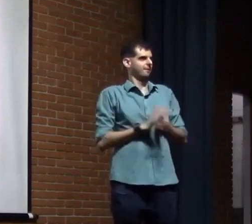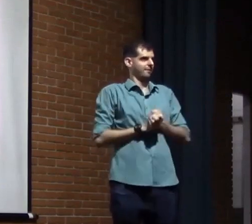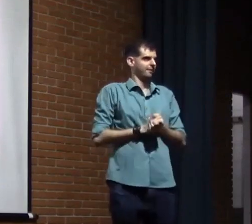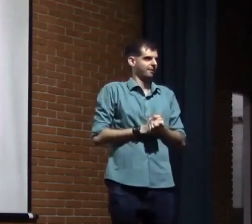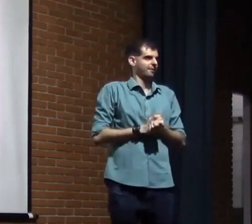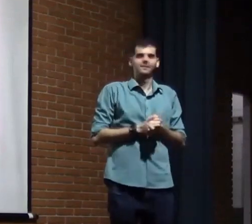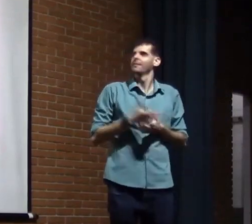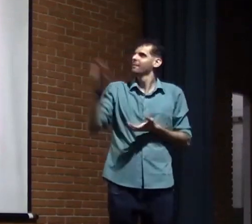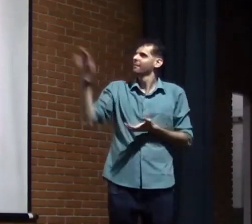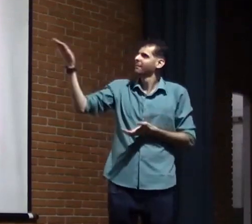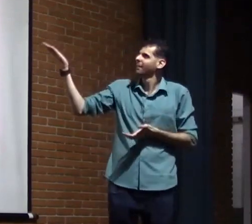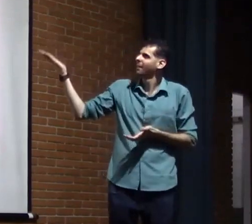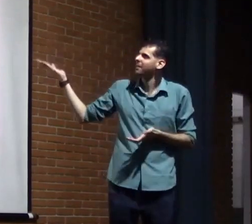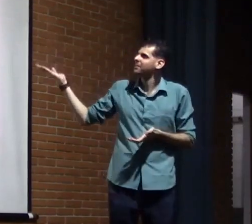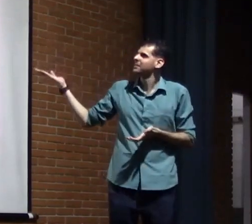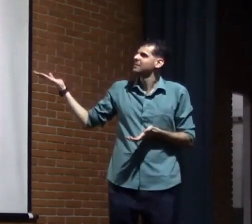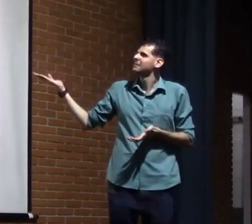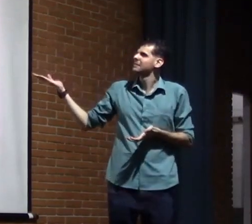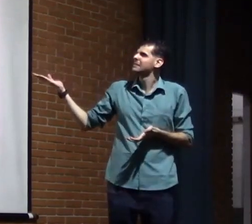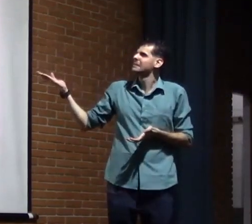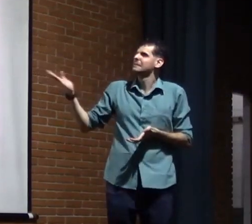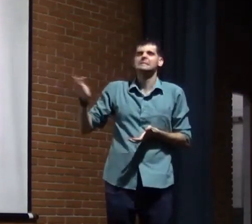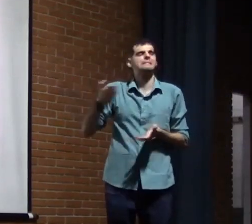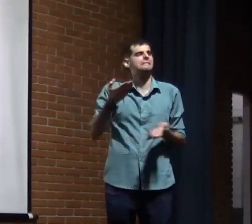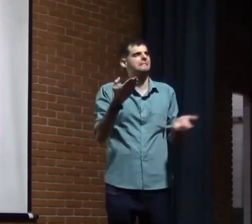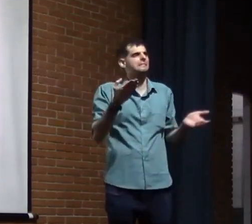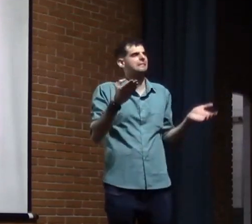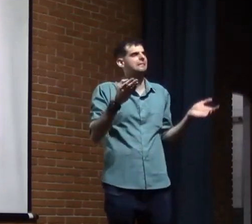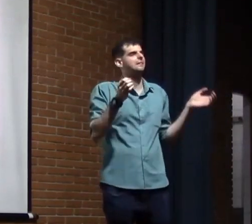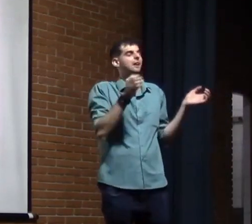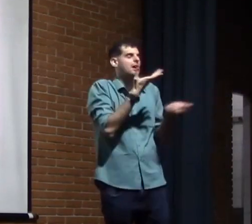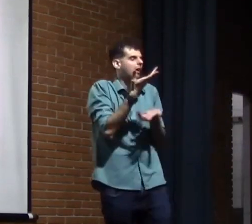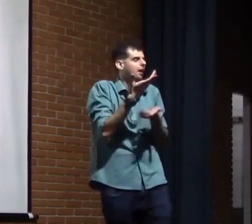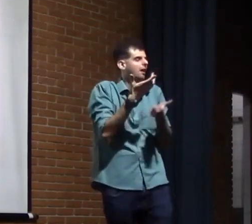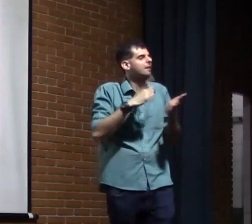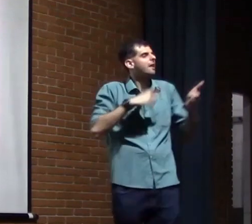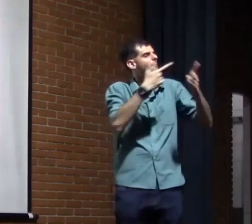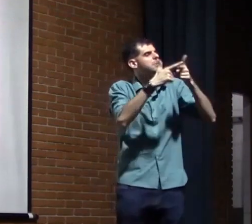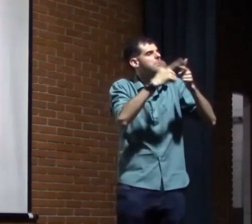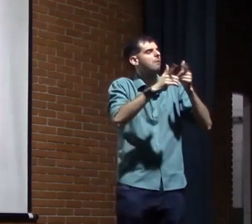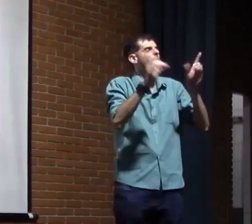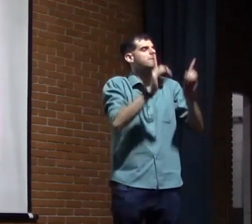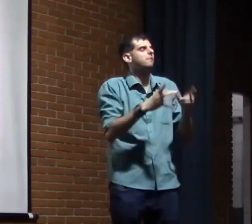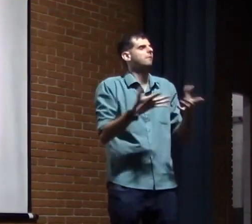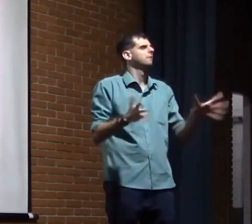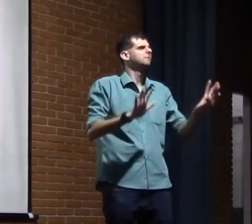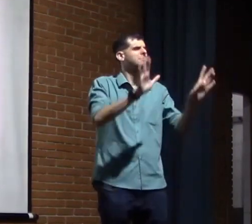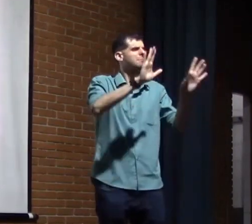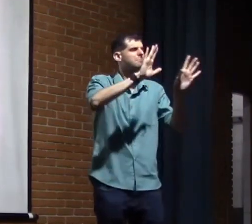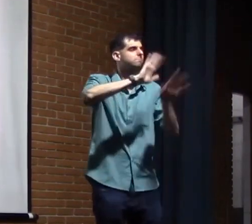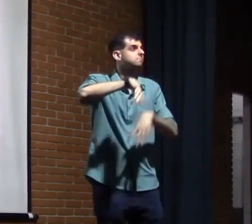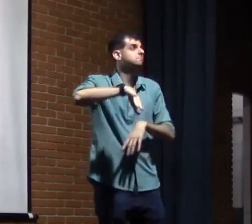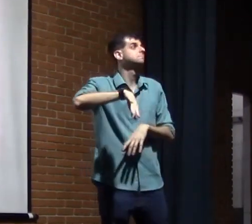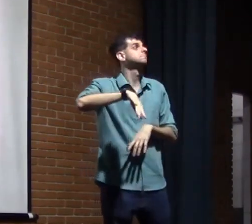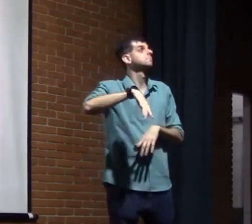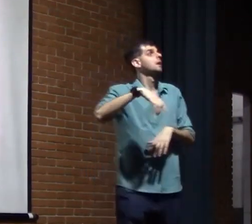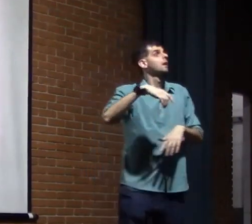criar programas que visem, por exemplo, atender o deficiente, né. O problema está